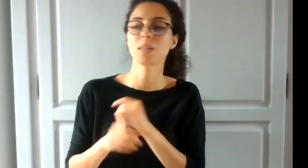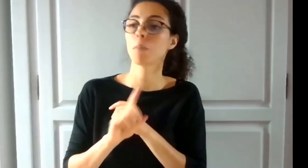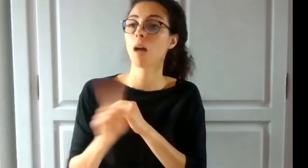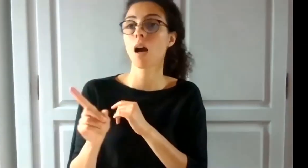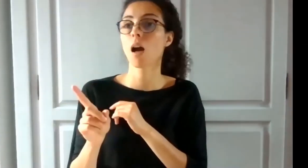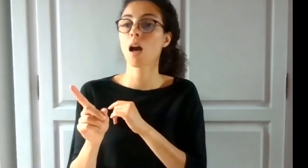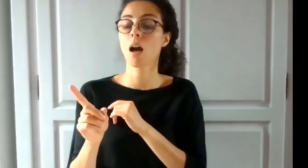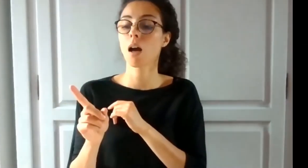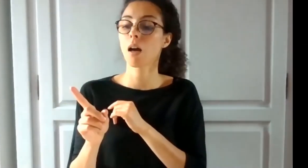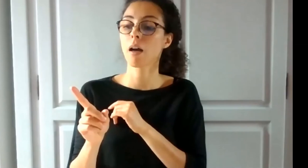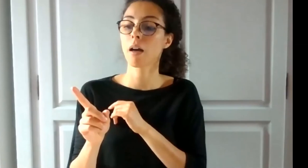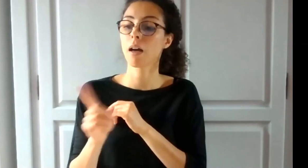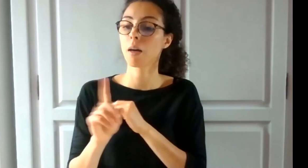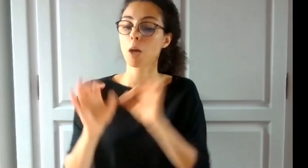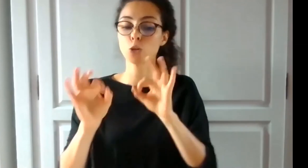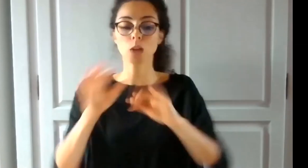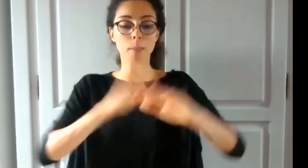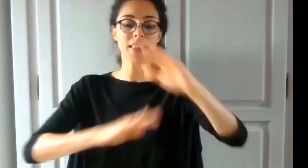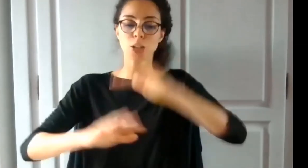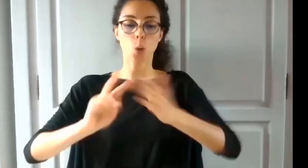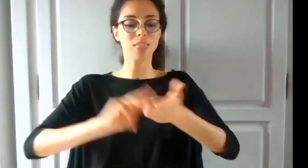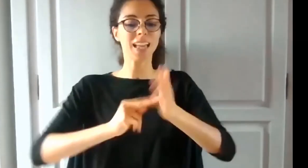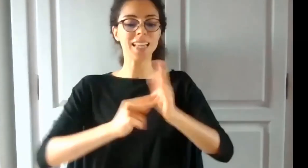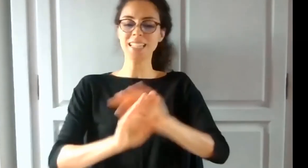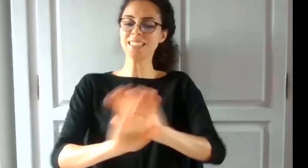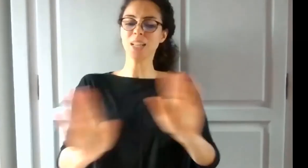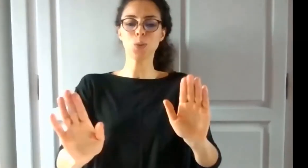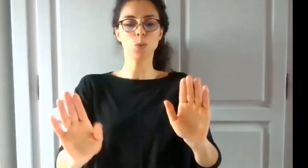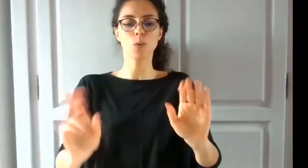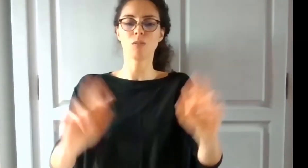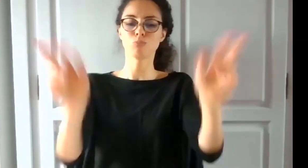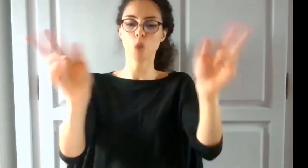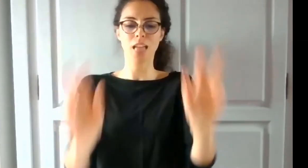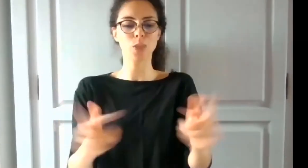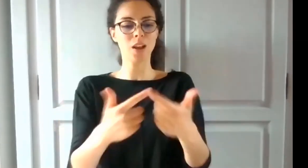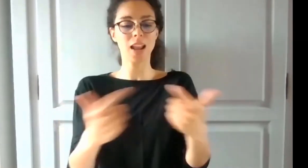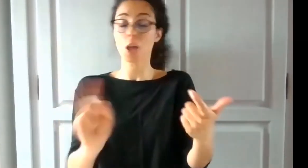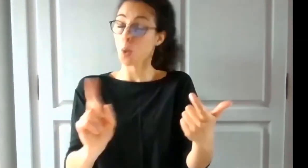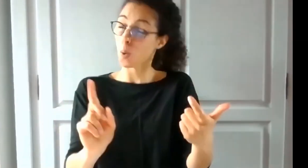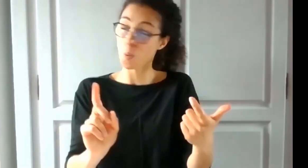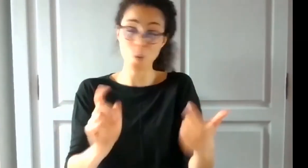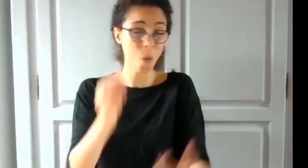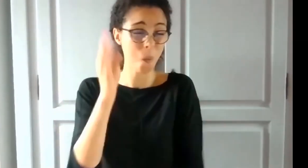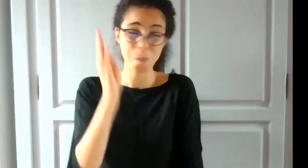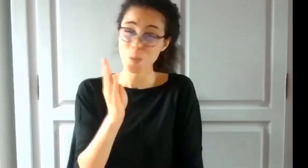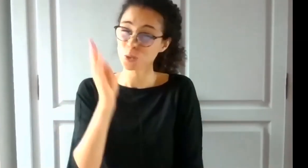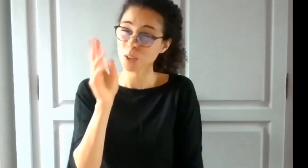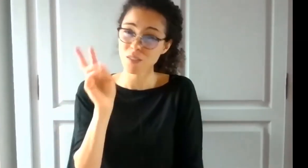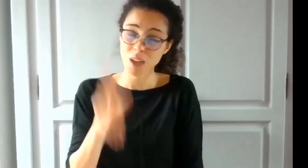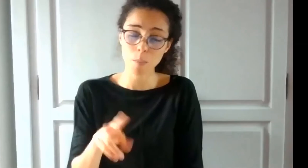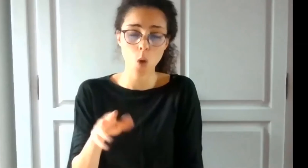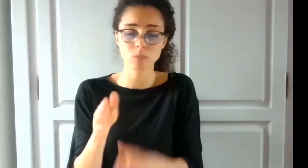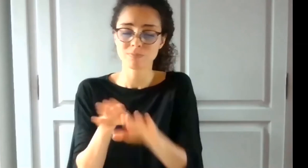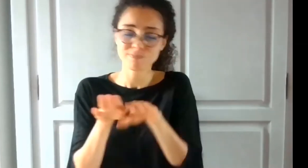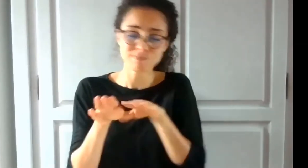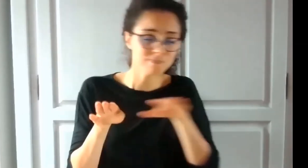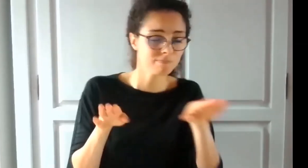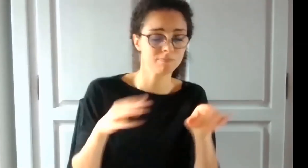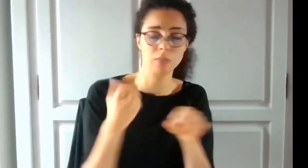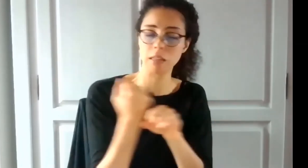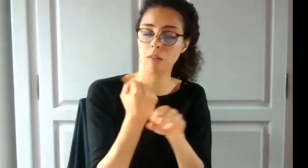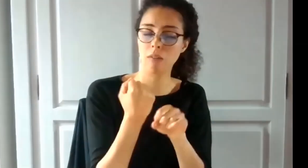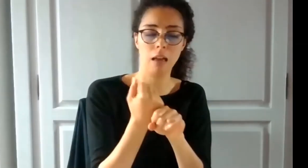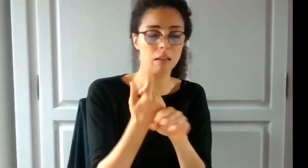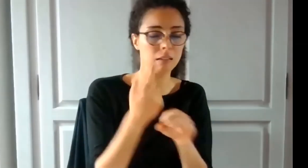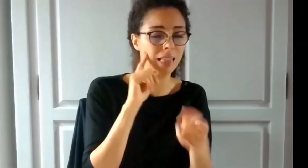se limite à des aménagements techniques, mais qu'il y a un besoin véritablement de travailler sur